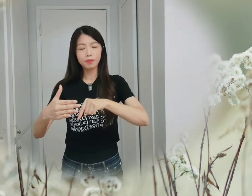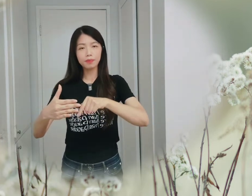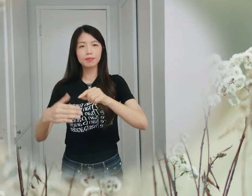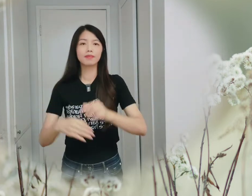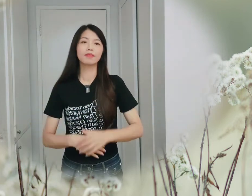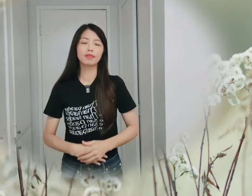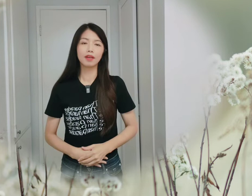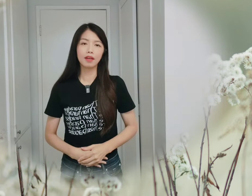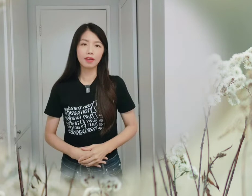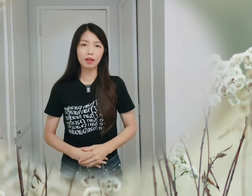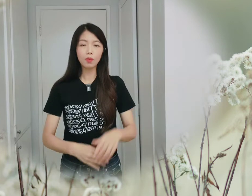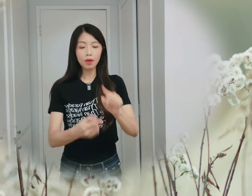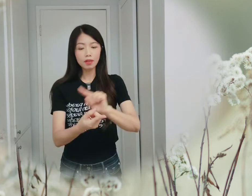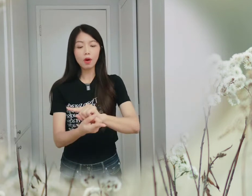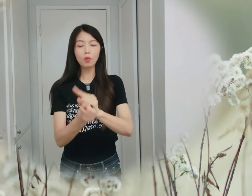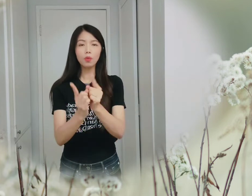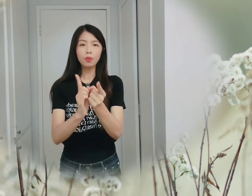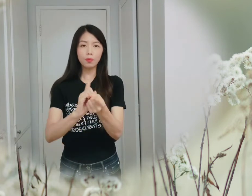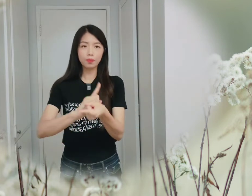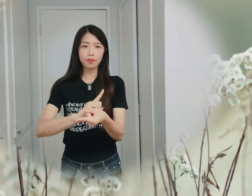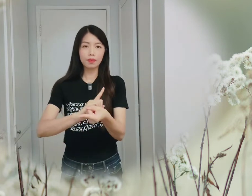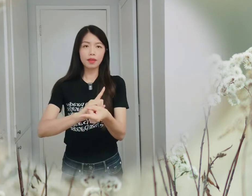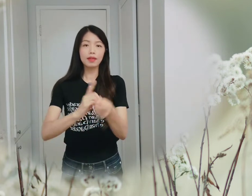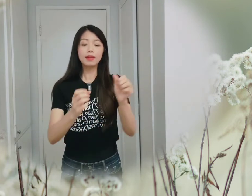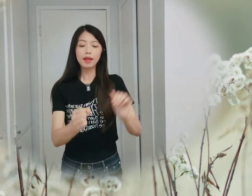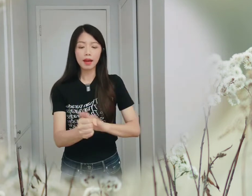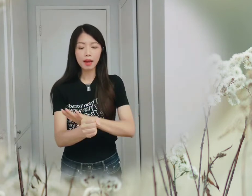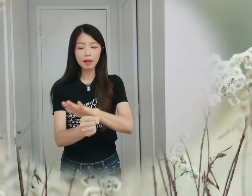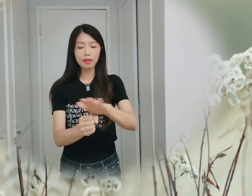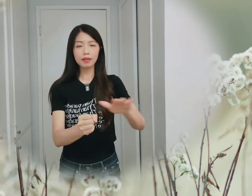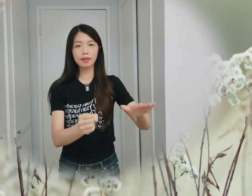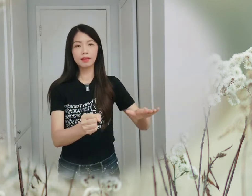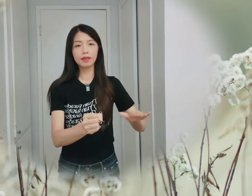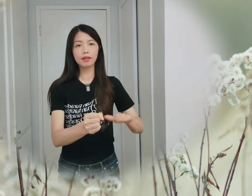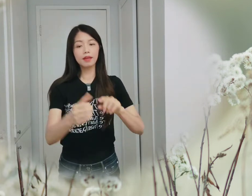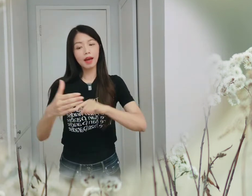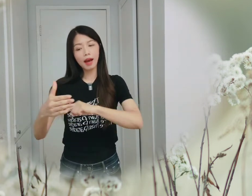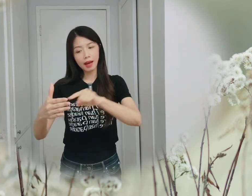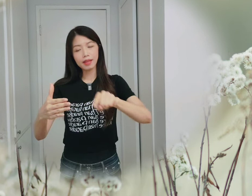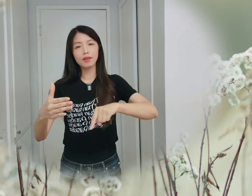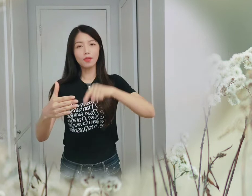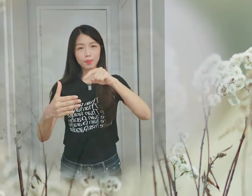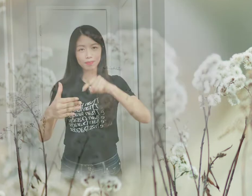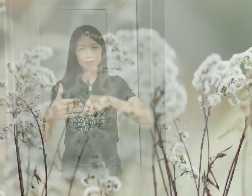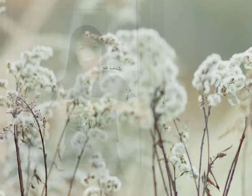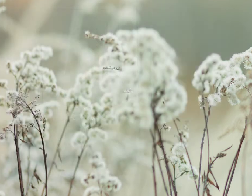안에서. 그리고 서로 사랑